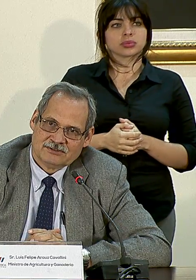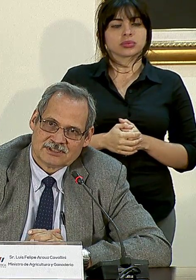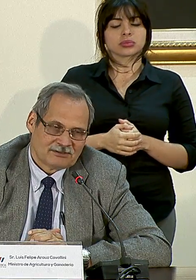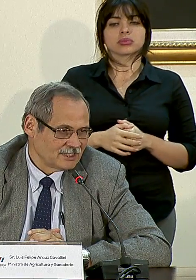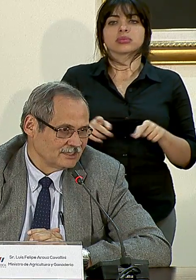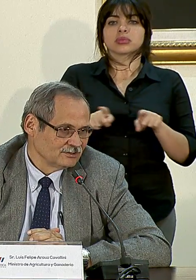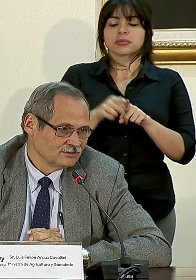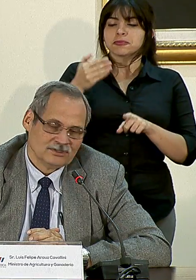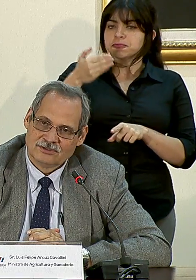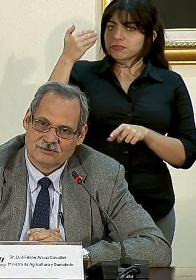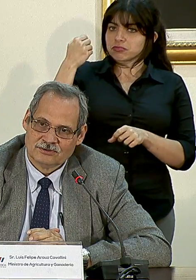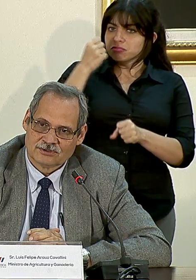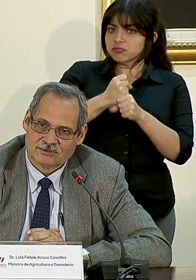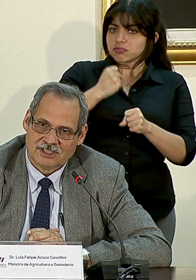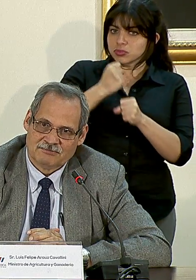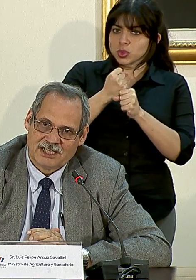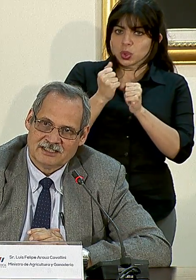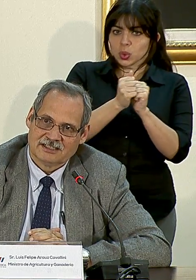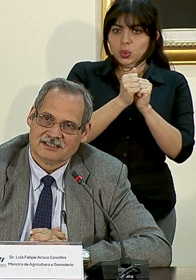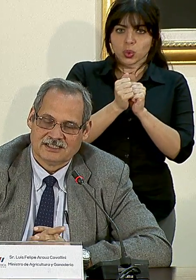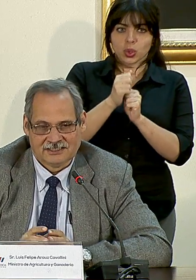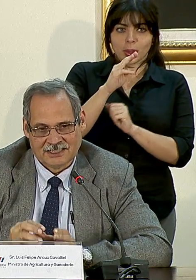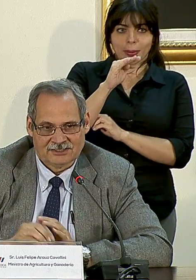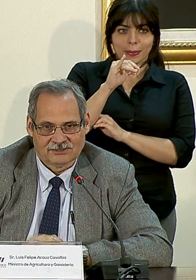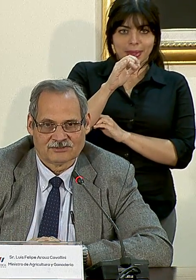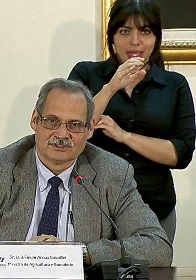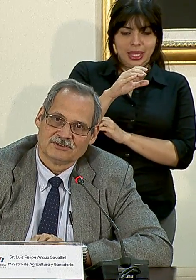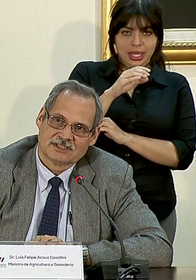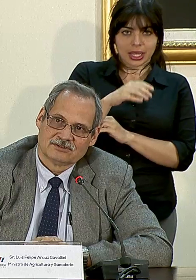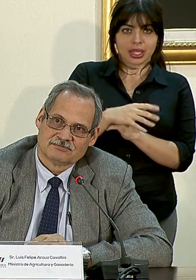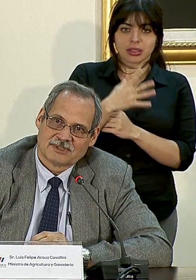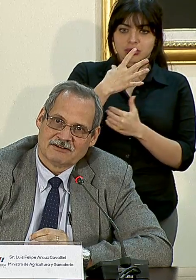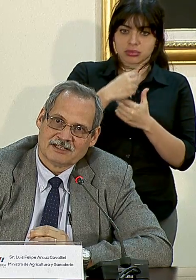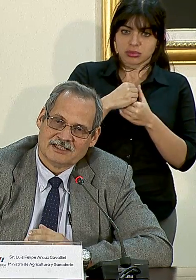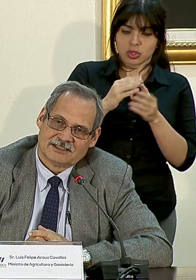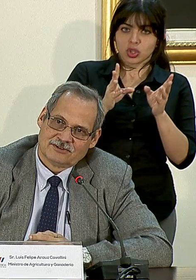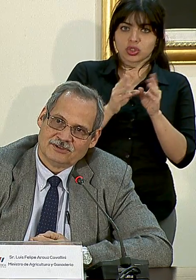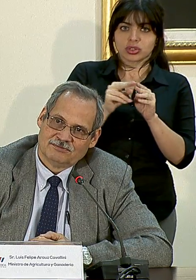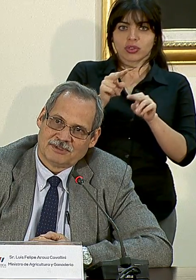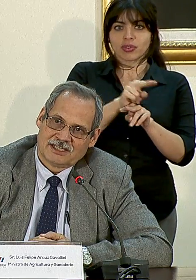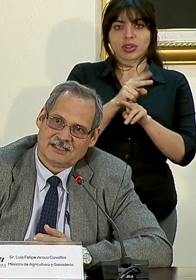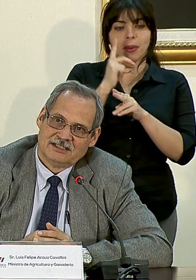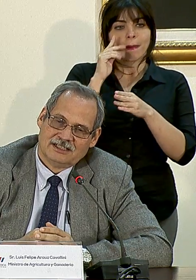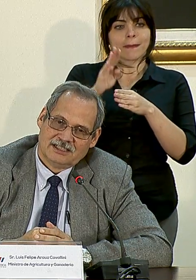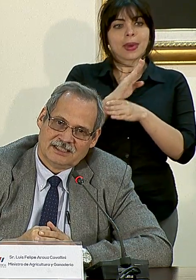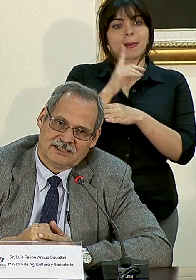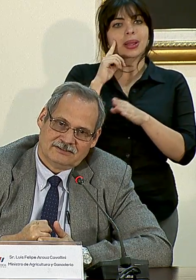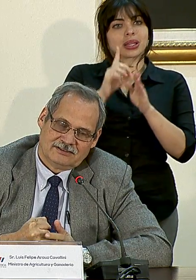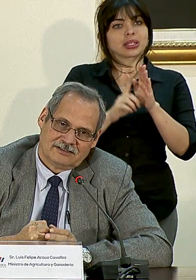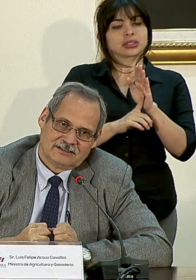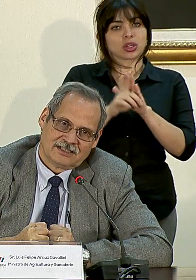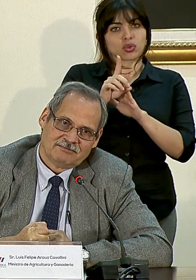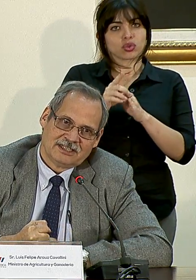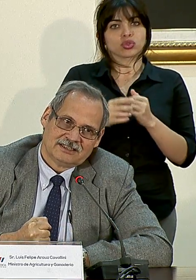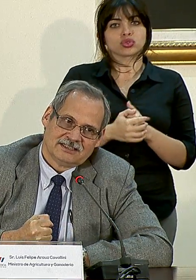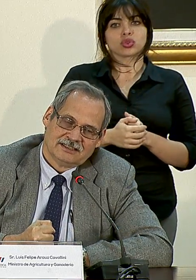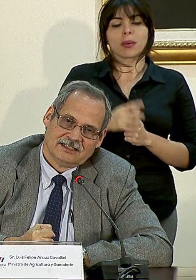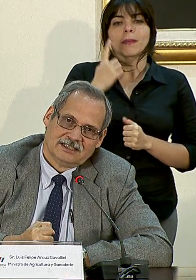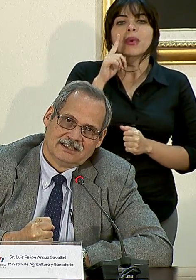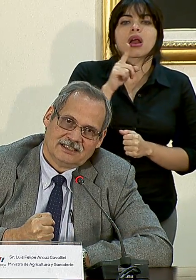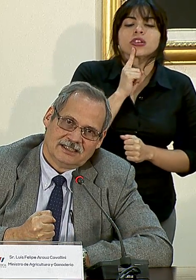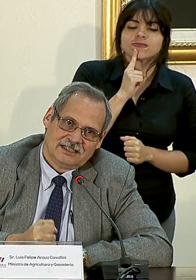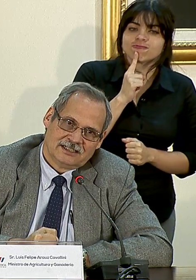Hemos venido trabajando junto con el MEIC dentro del Consejo Rector para Banca de Desarrollo para